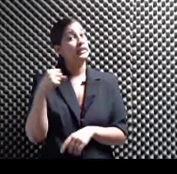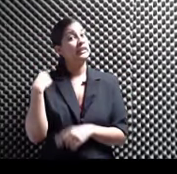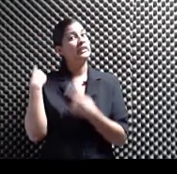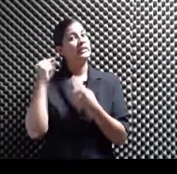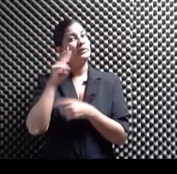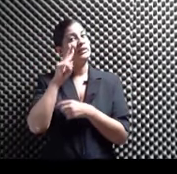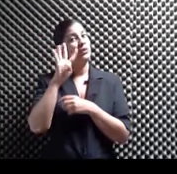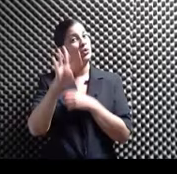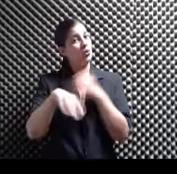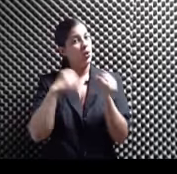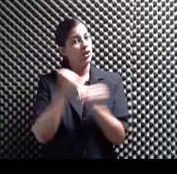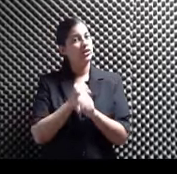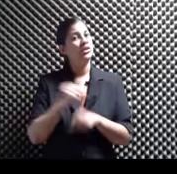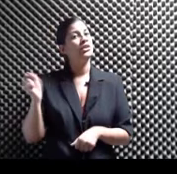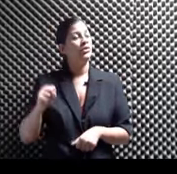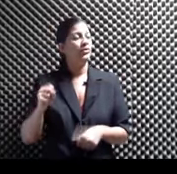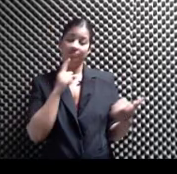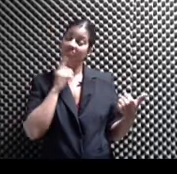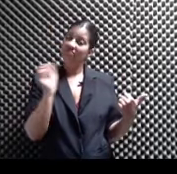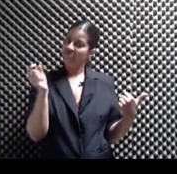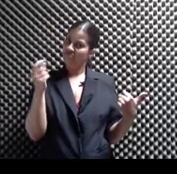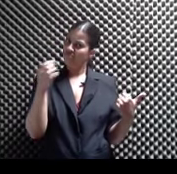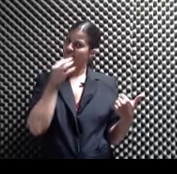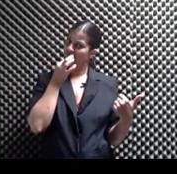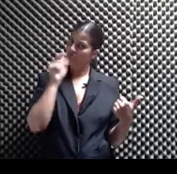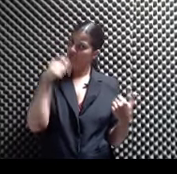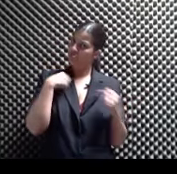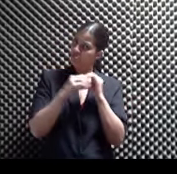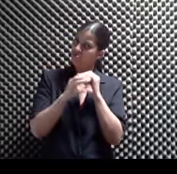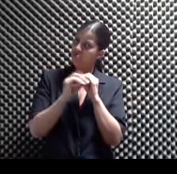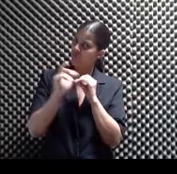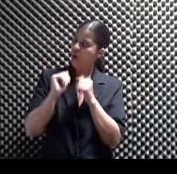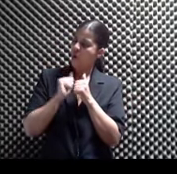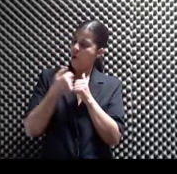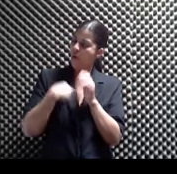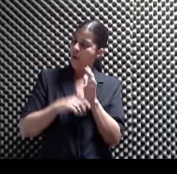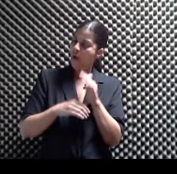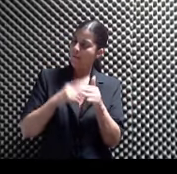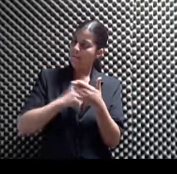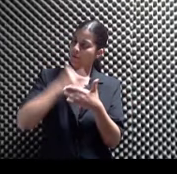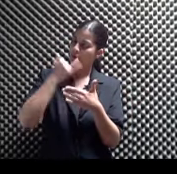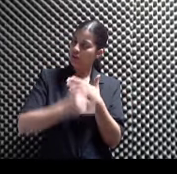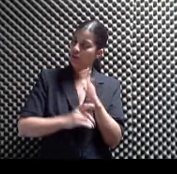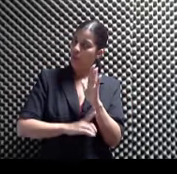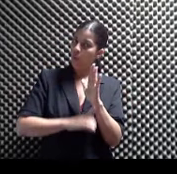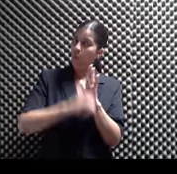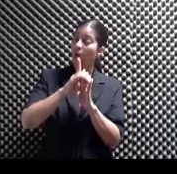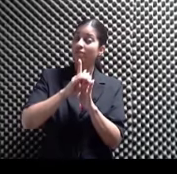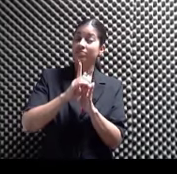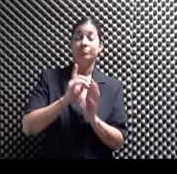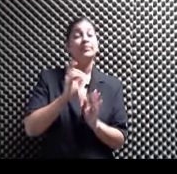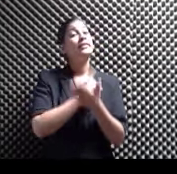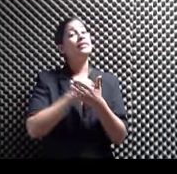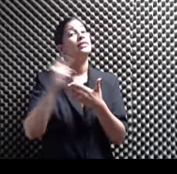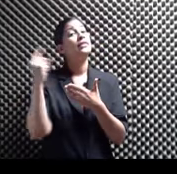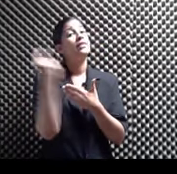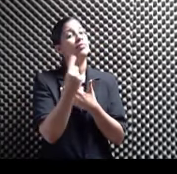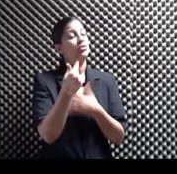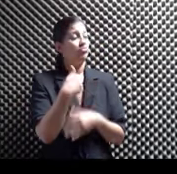Así que. Pero pues nada, ya les dejaré saber cómo se va desarrollando este proyecto. Y bueno, la semana